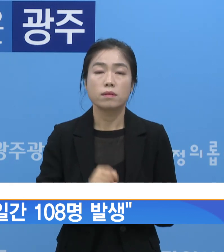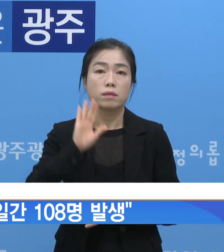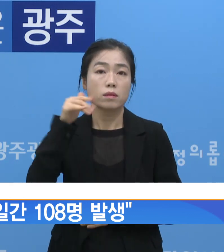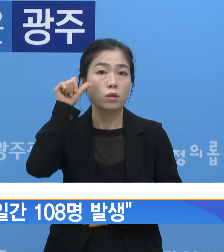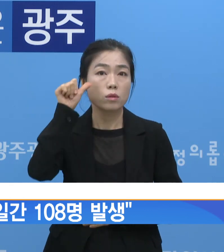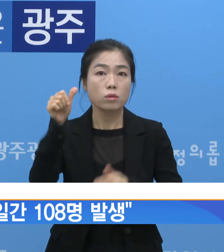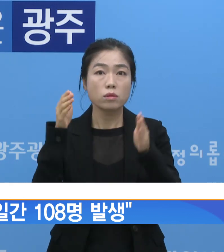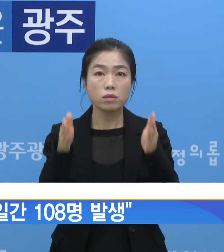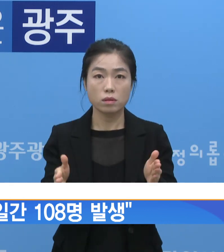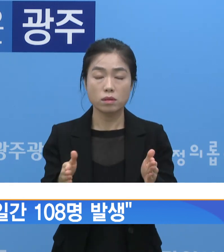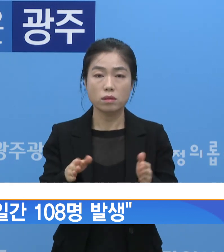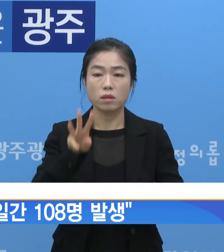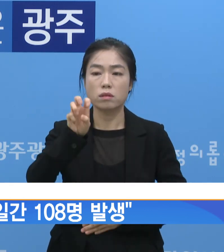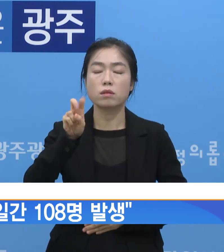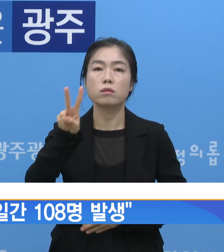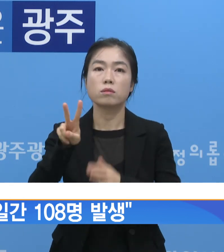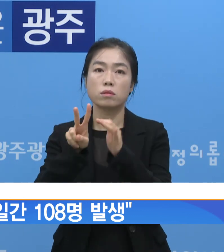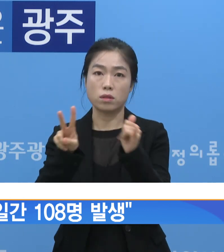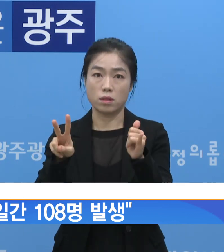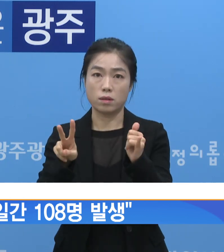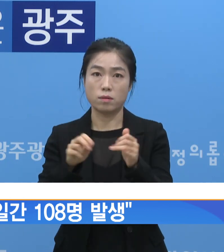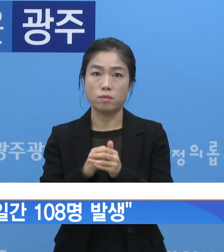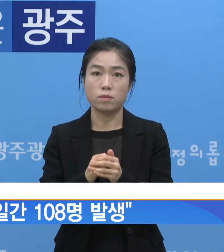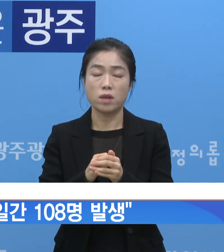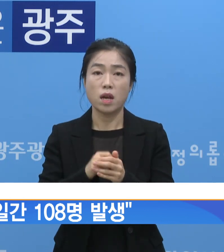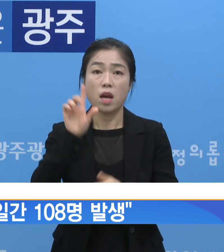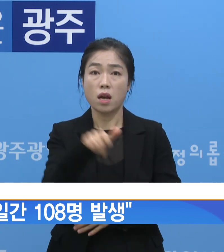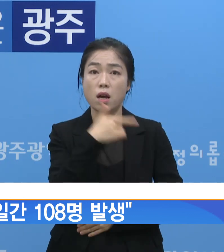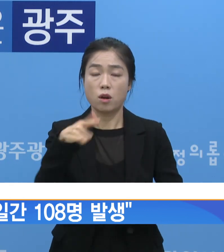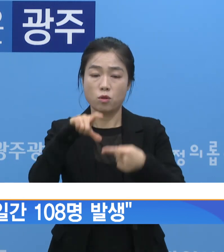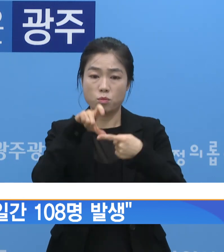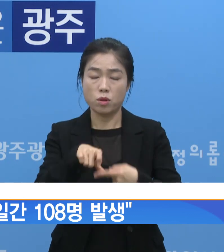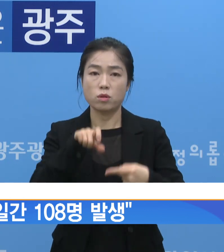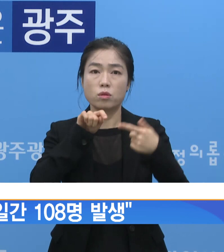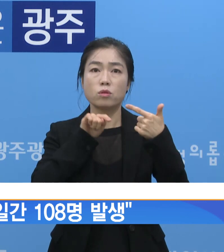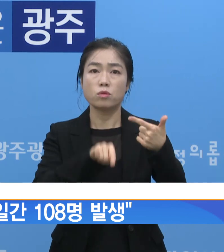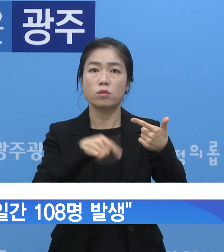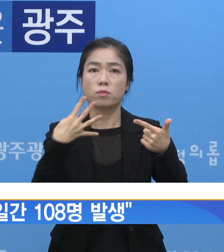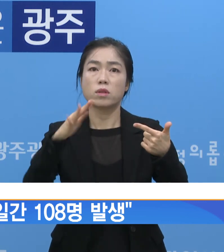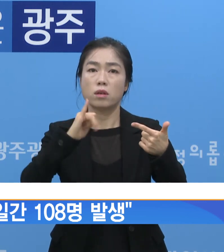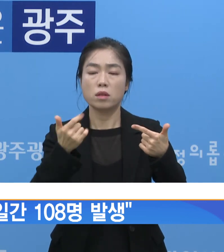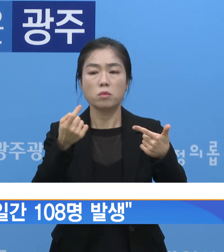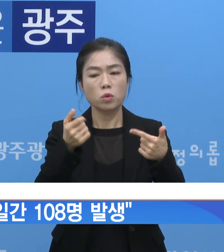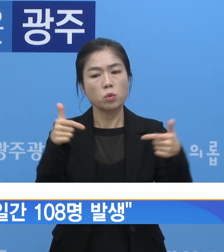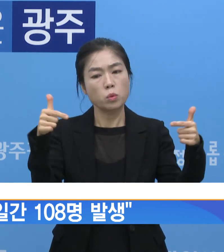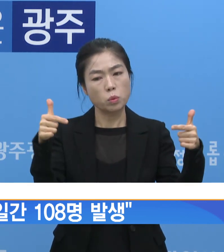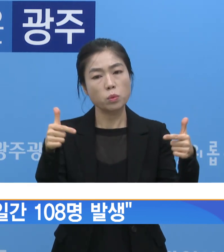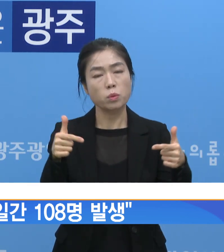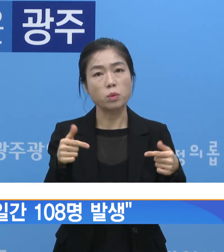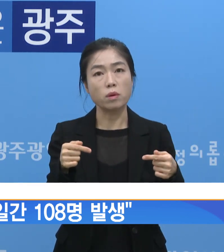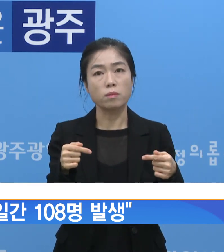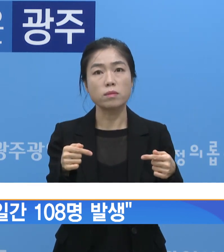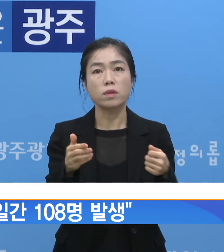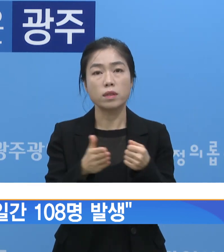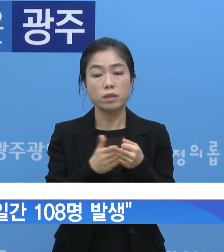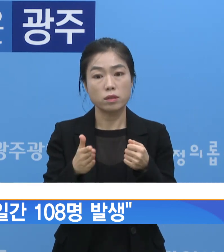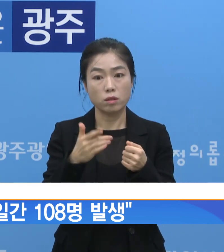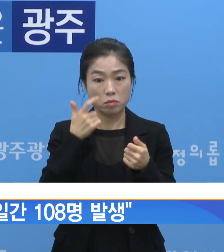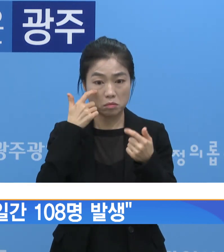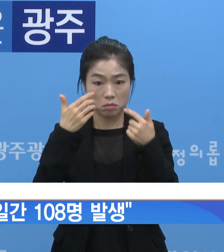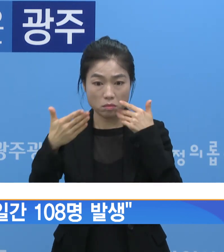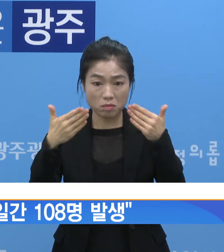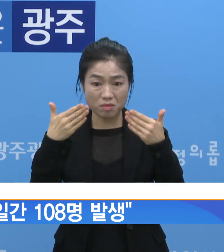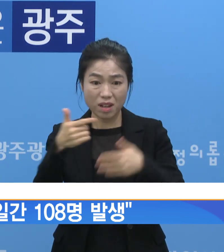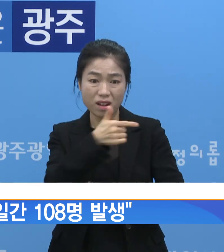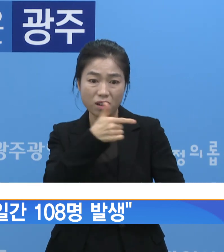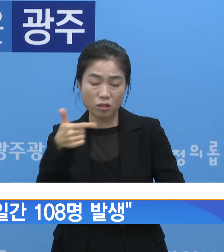최근 5일 동안에는 32명, 일 평균 6.4명으로 다소 감소하여 눈에 보이는 큰